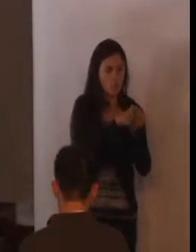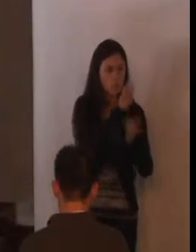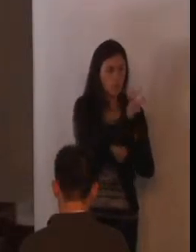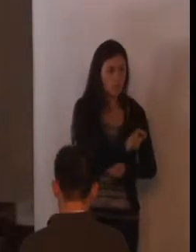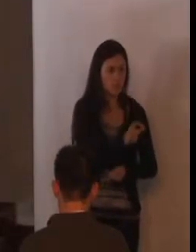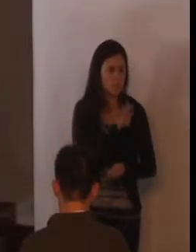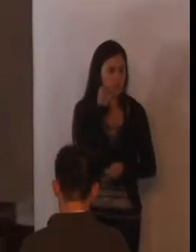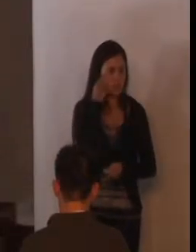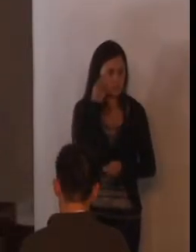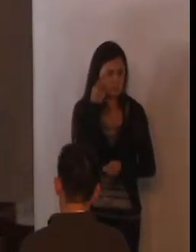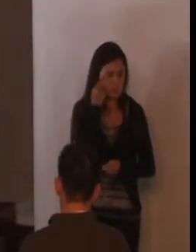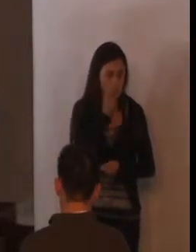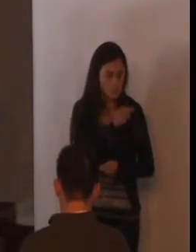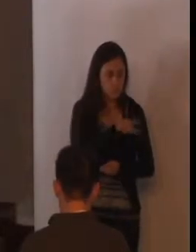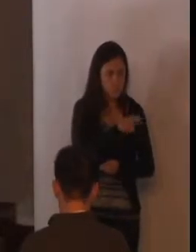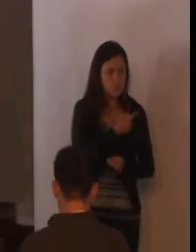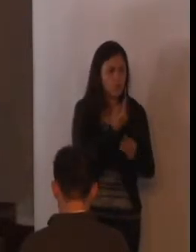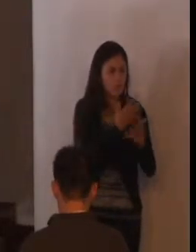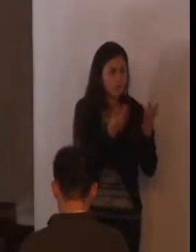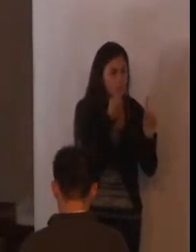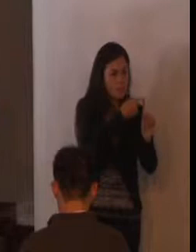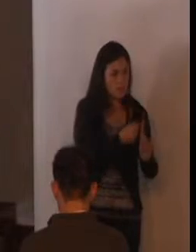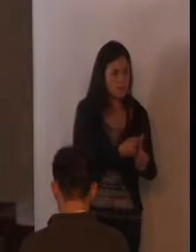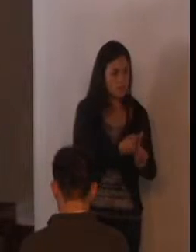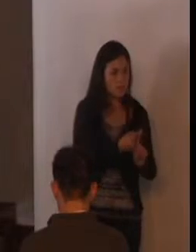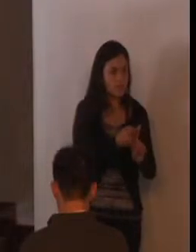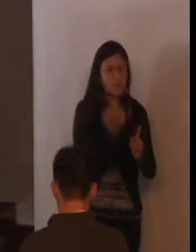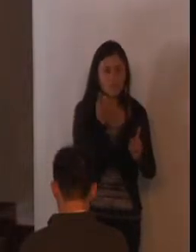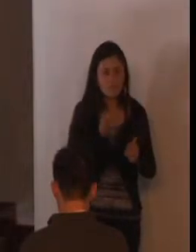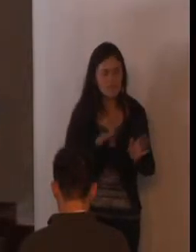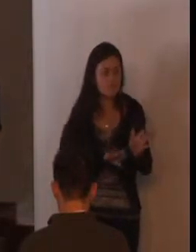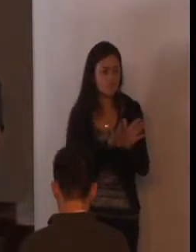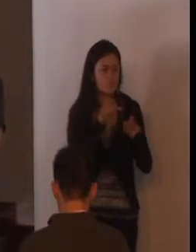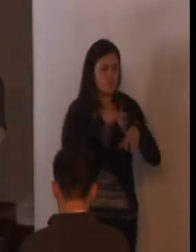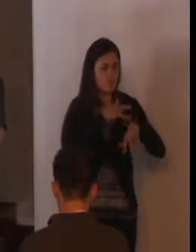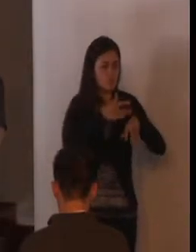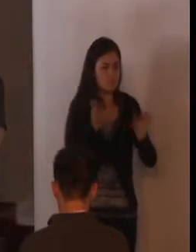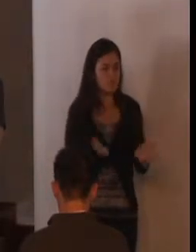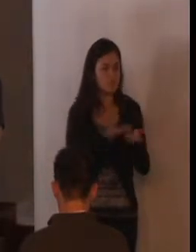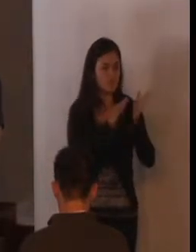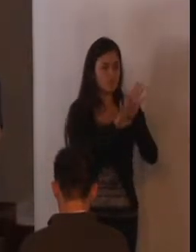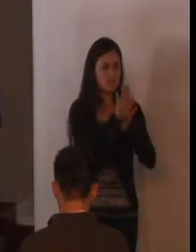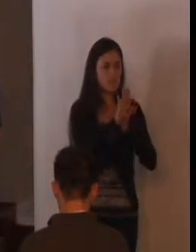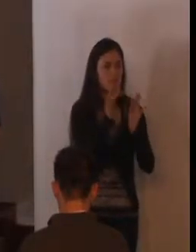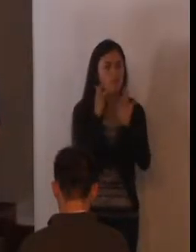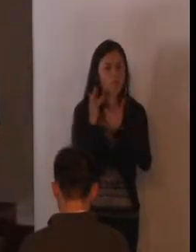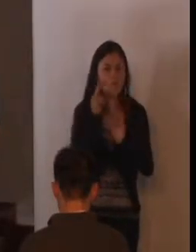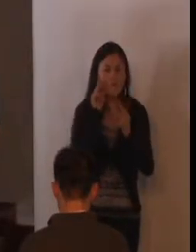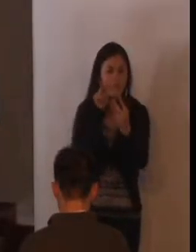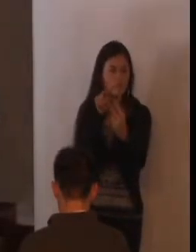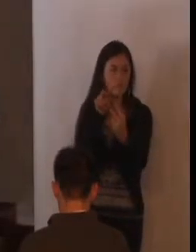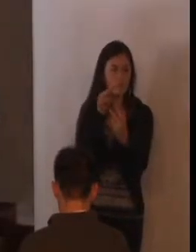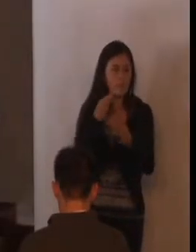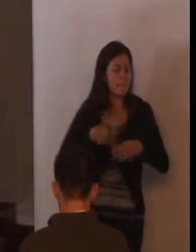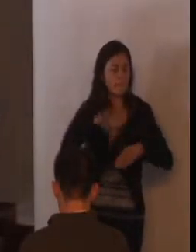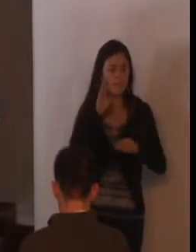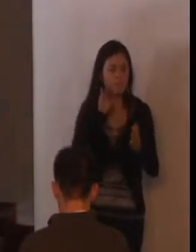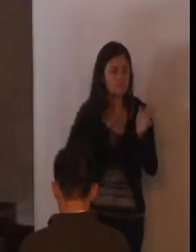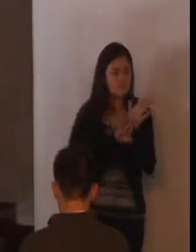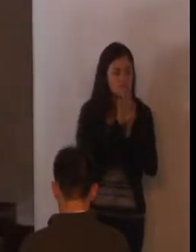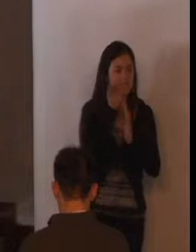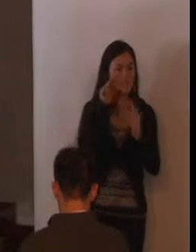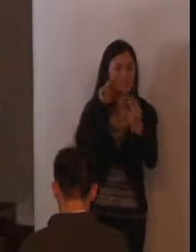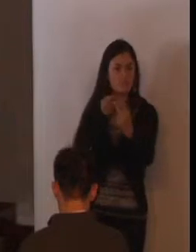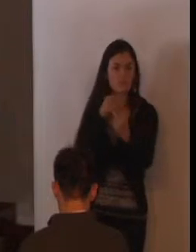las personas con síndrome de Down y que es necesario potenciarlas desde pequeños es el contacto visual. Es ese primer canal